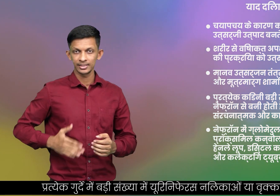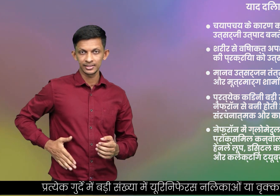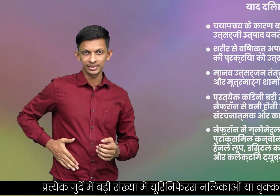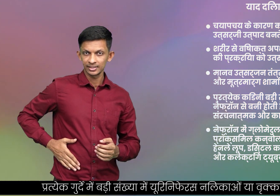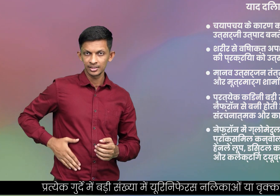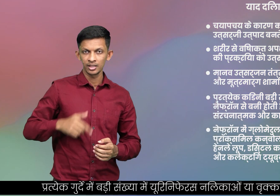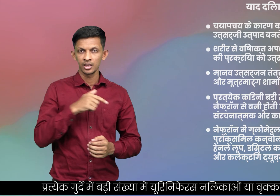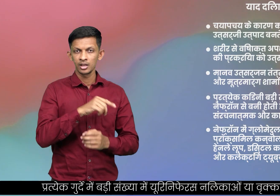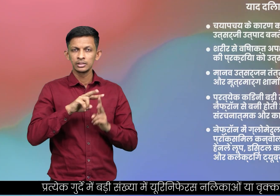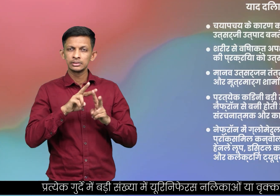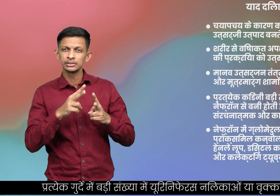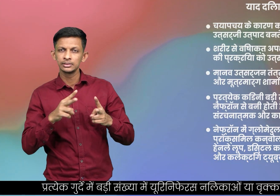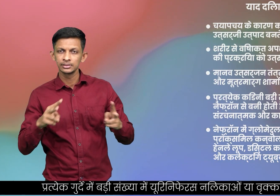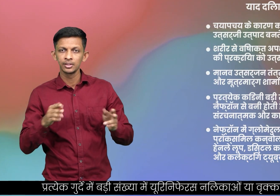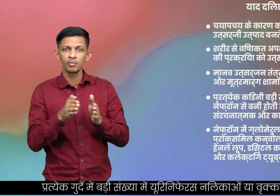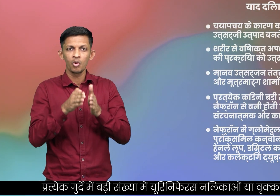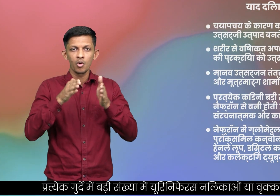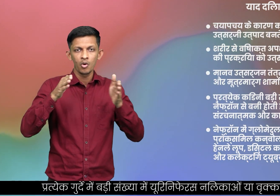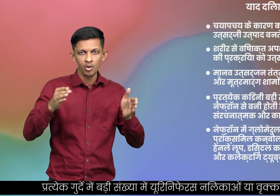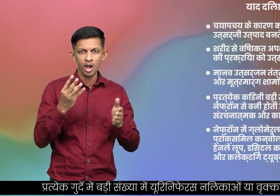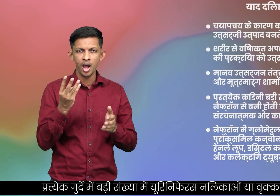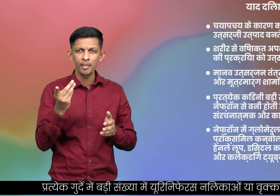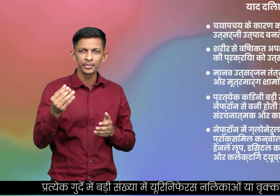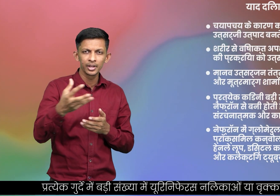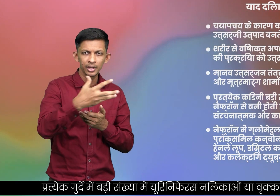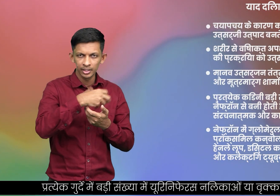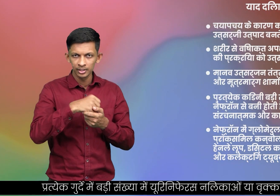प्रत्येक गुर्दे में बड़ी संख्या में